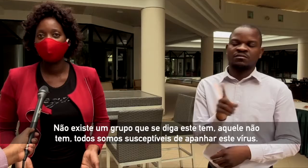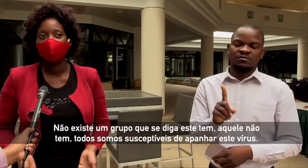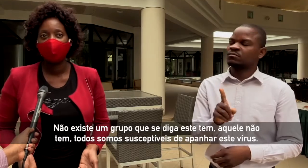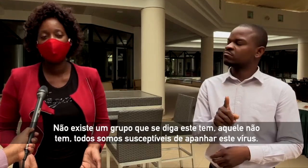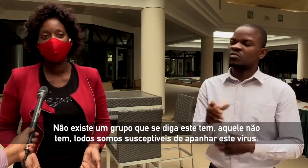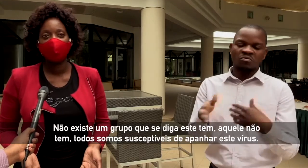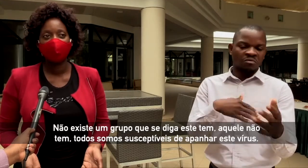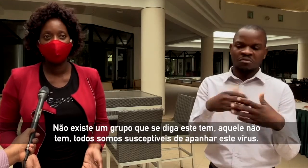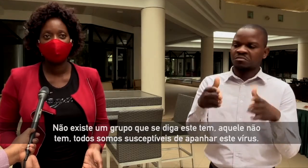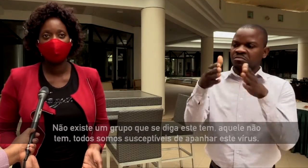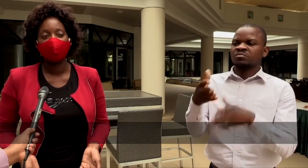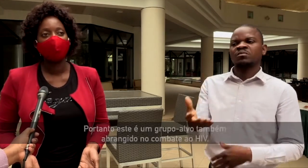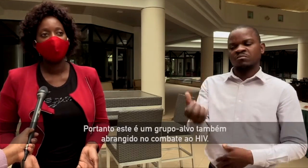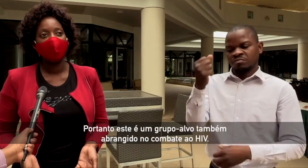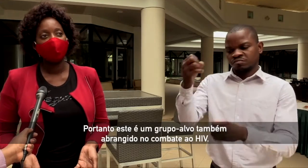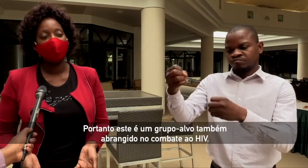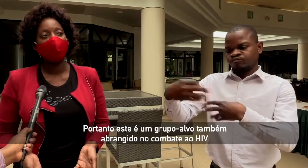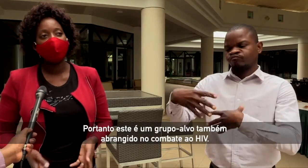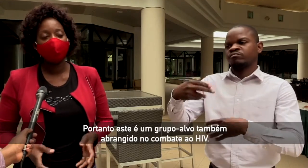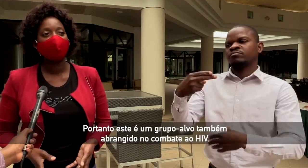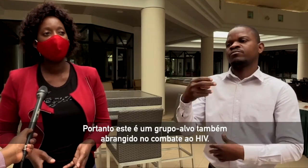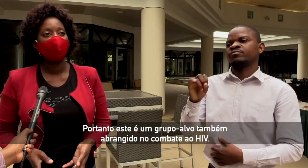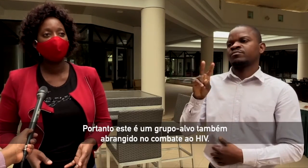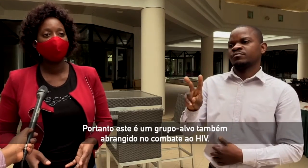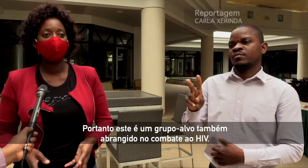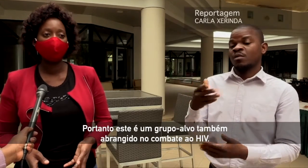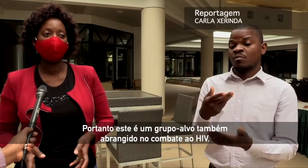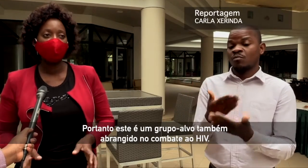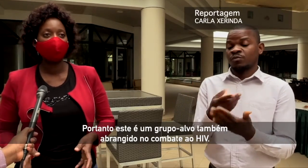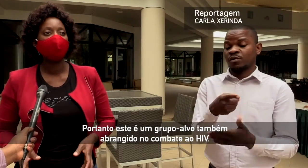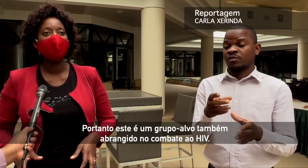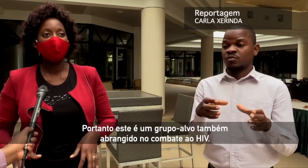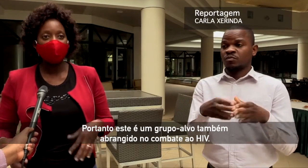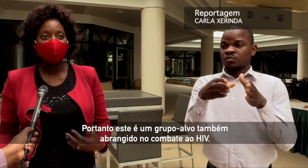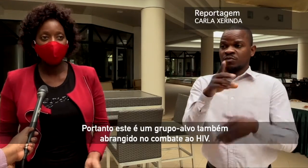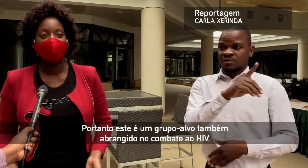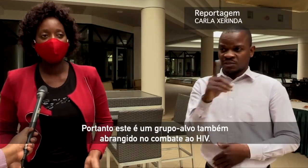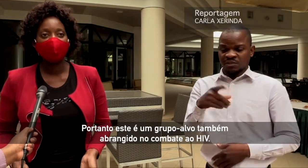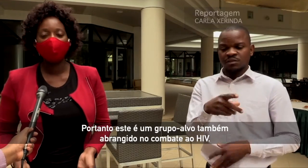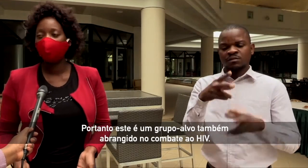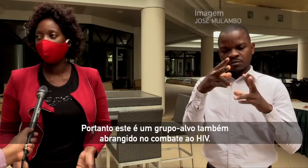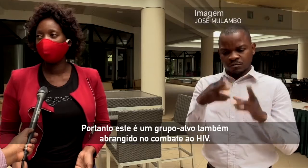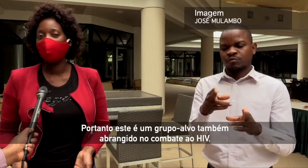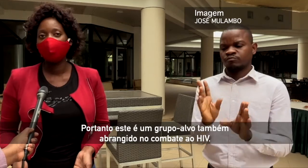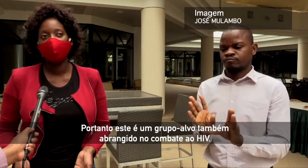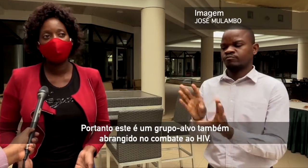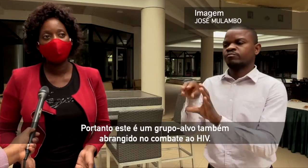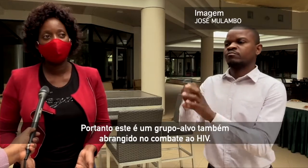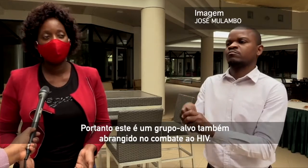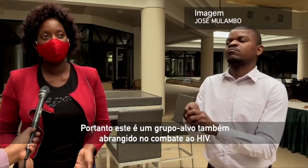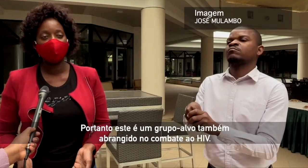apanharmos esse vírus. Então, este grupo-alvo é um dos grupos-alvos também abrangidos pela